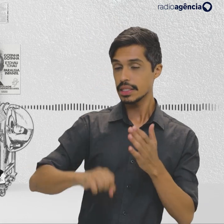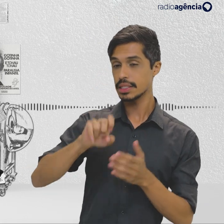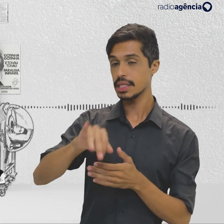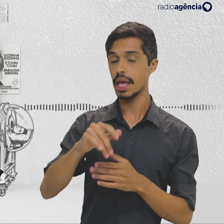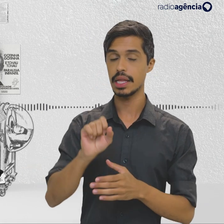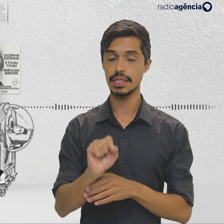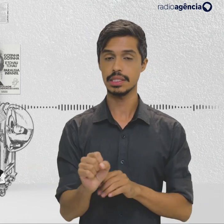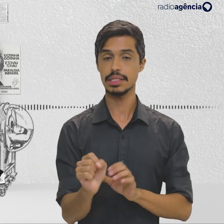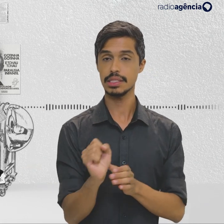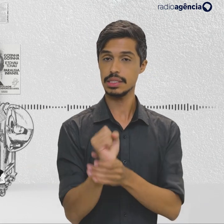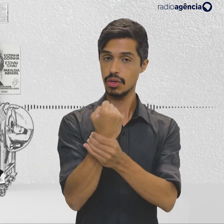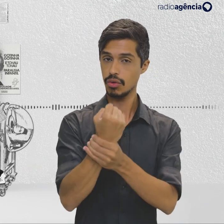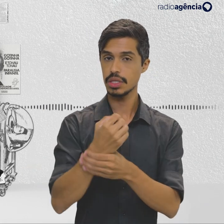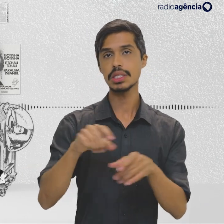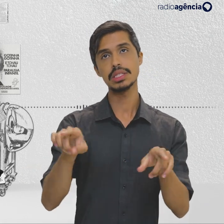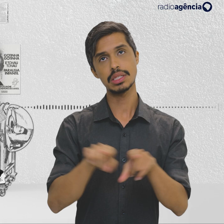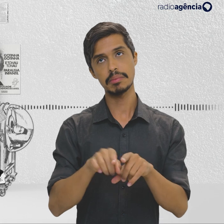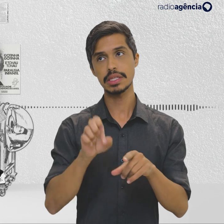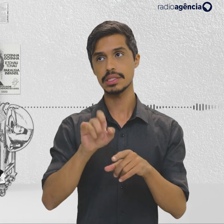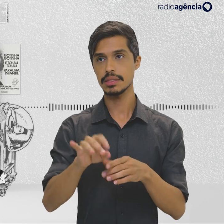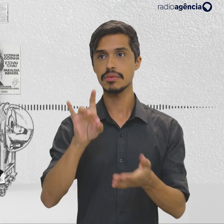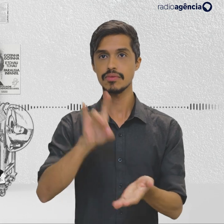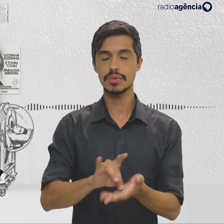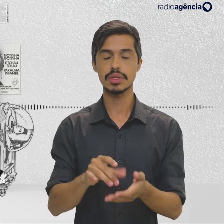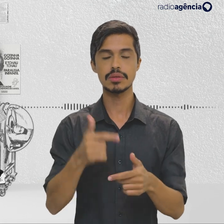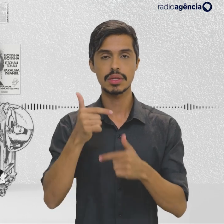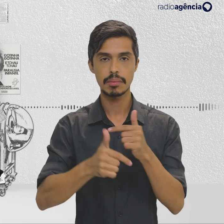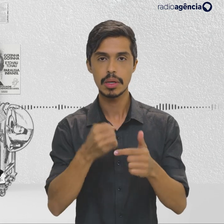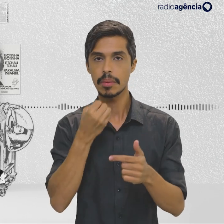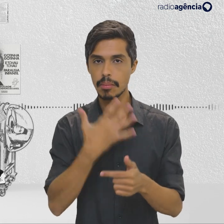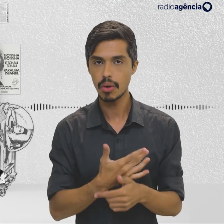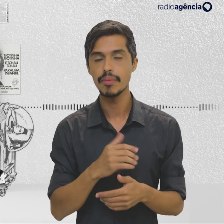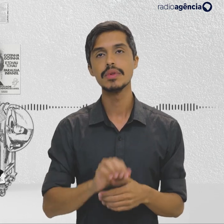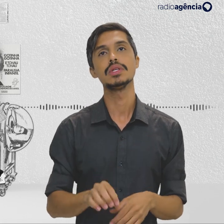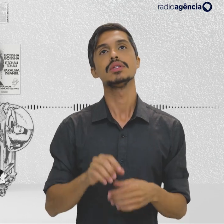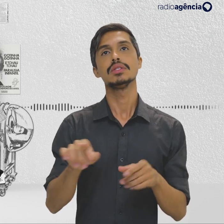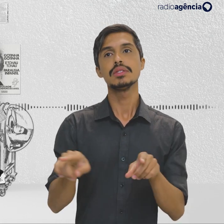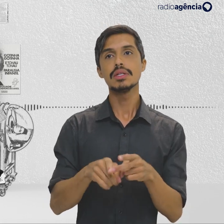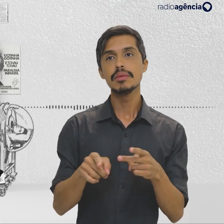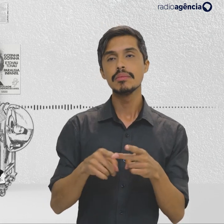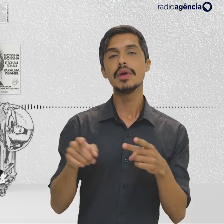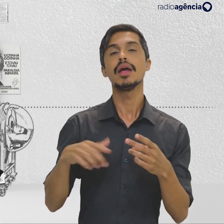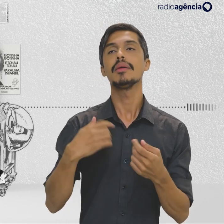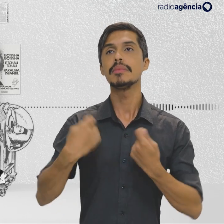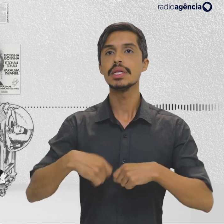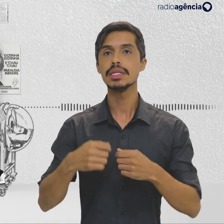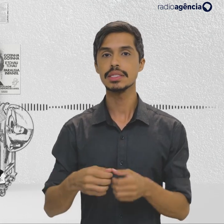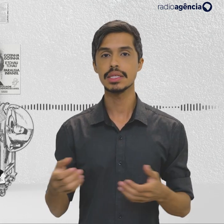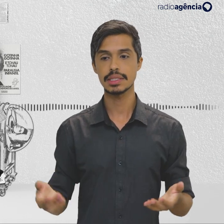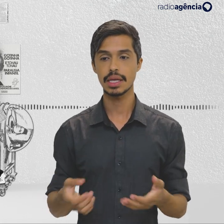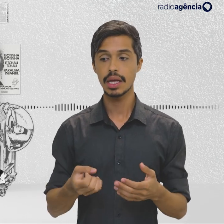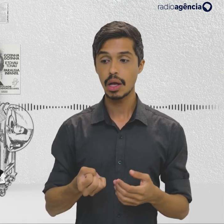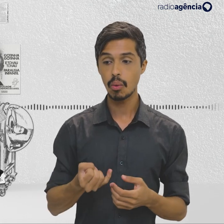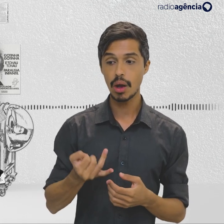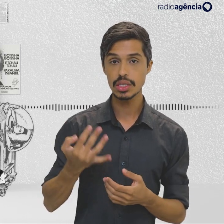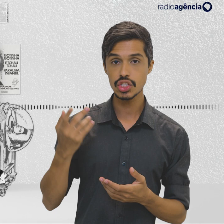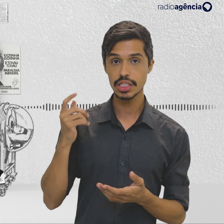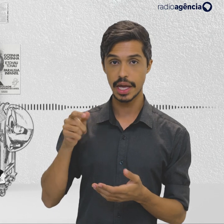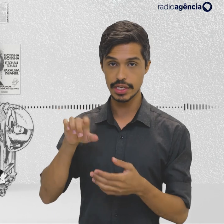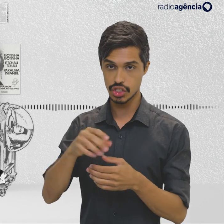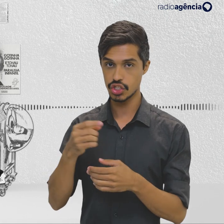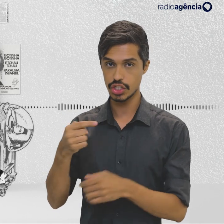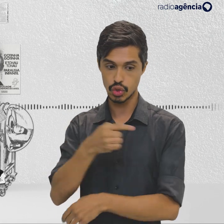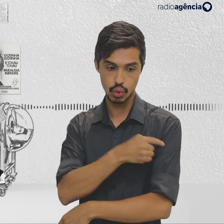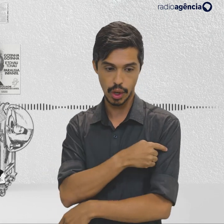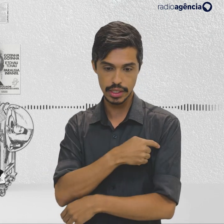segura e ela é de fato funciona segundo o produtor precisa garantir abastecimento